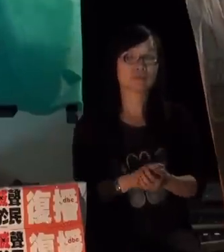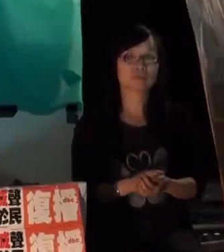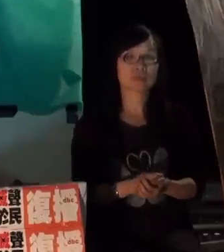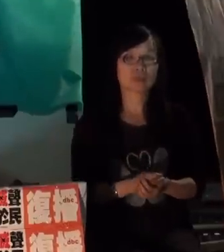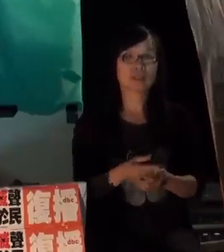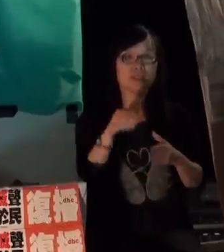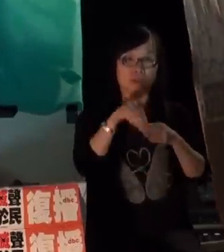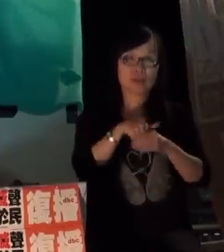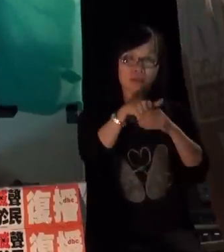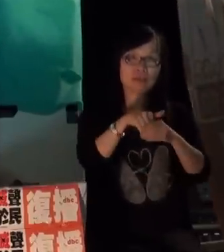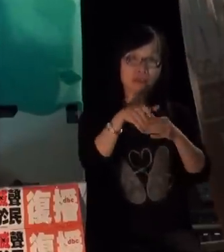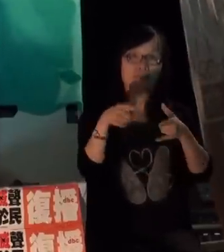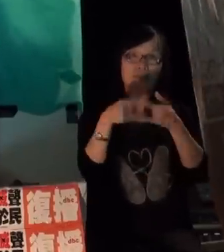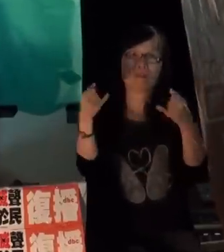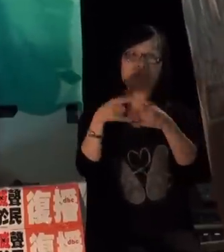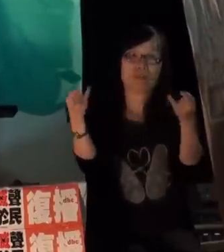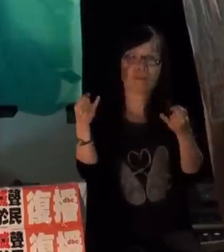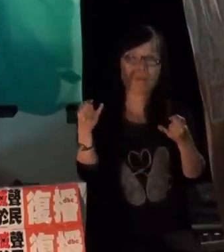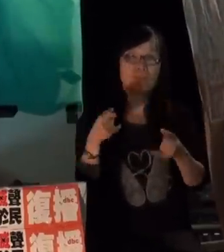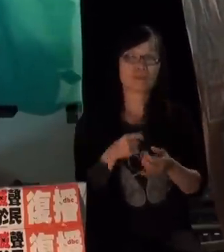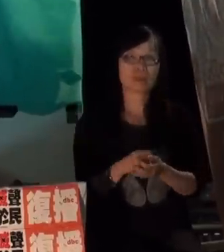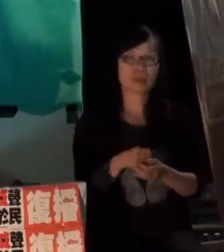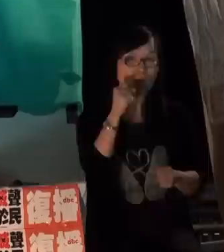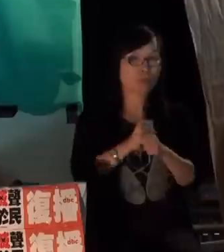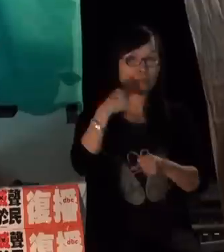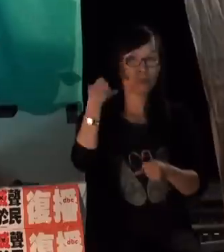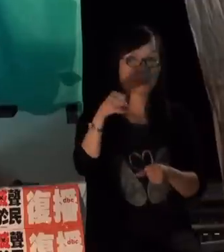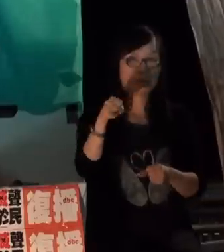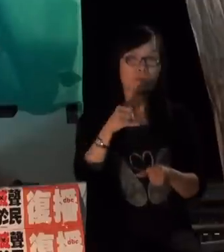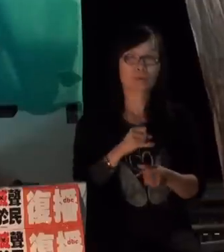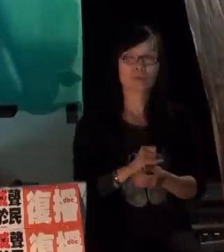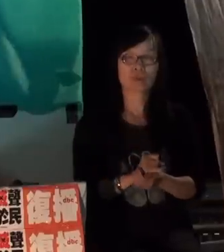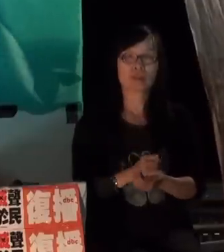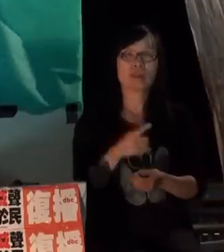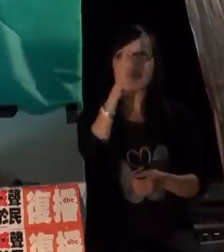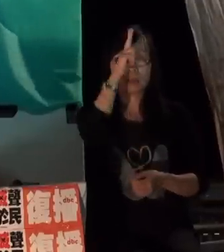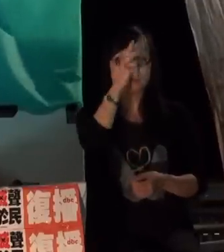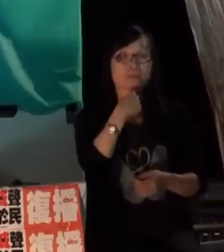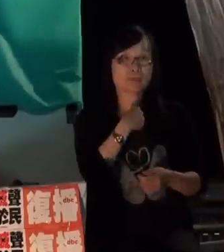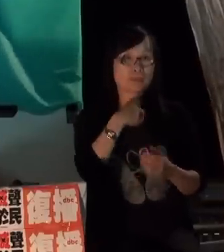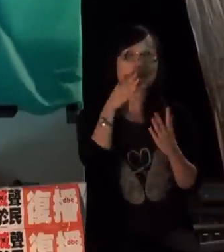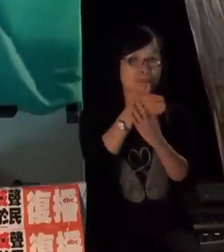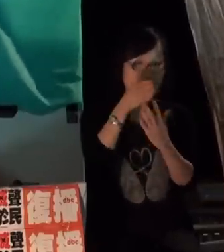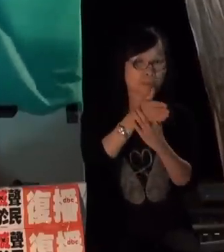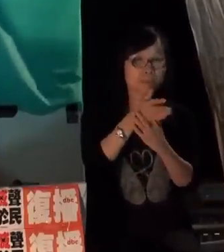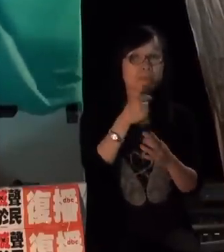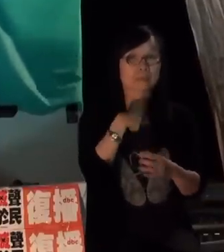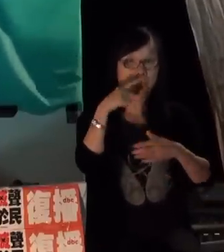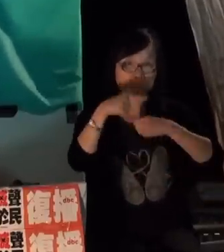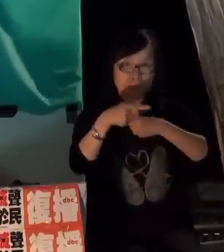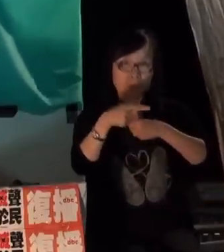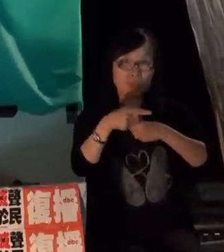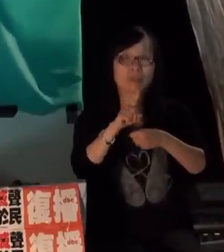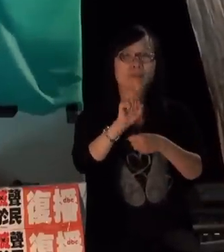咁如果申請咗唔符合條件嘅人係做唔到嘢，你話政府係咪應該介入咧？就係話第一，你點解做唔